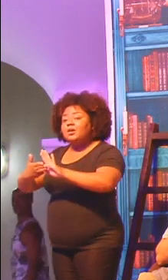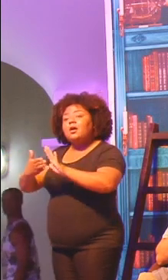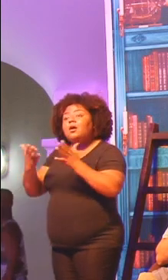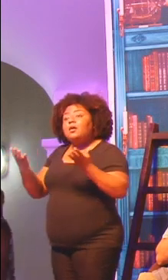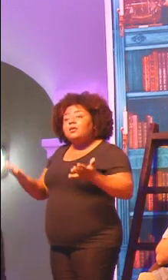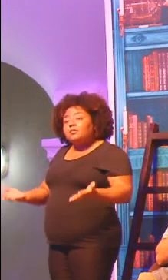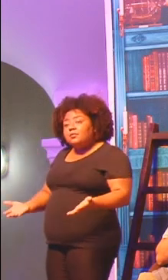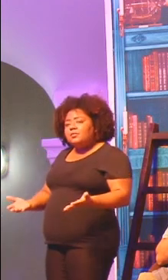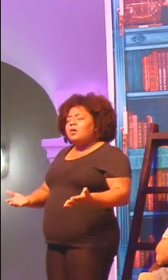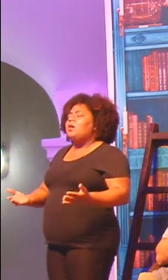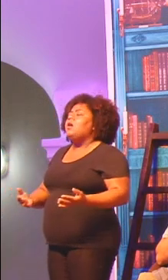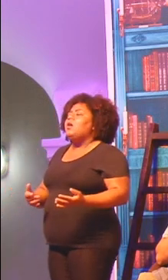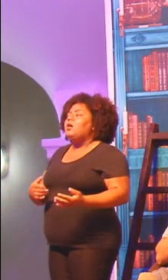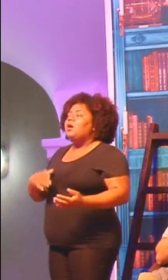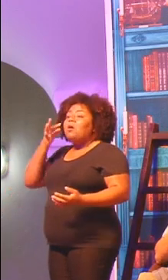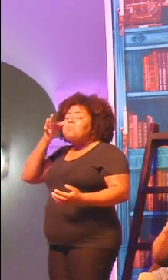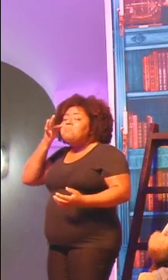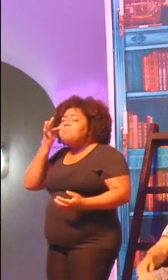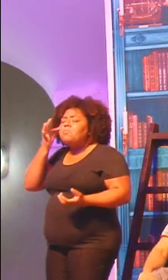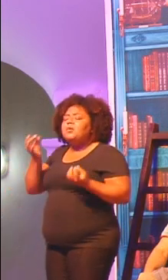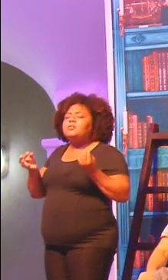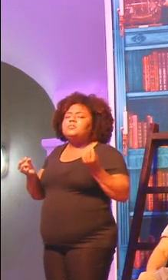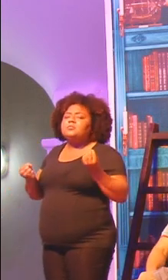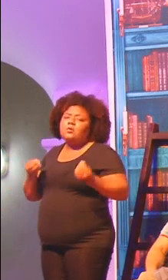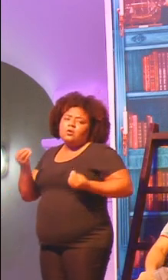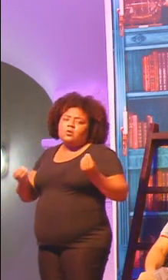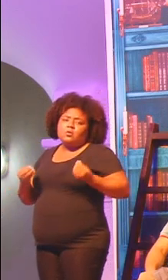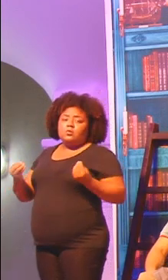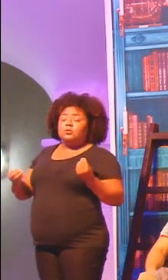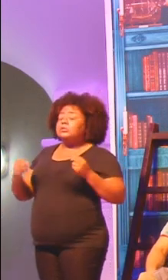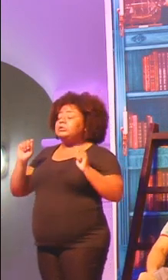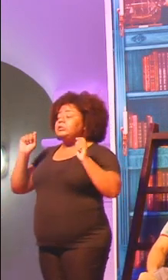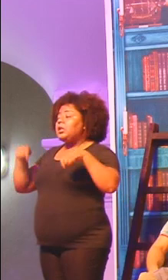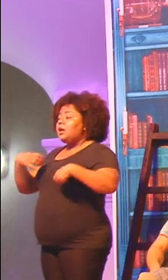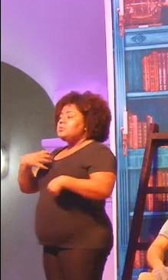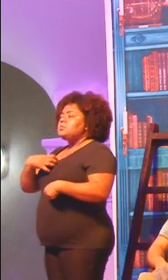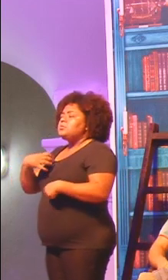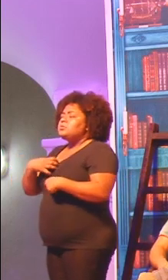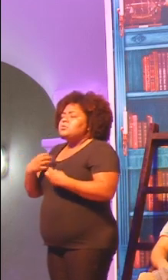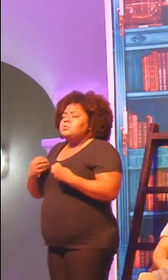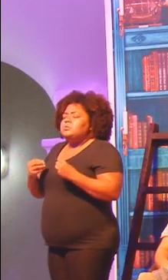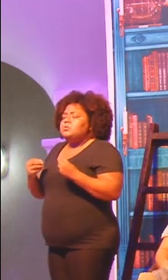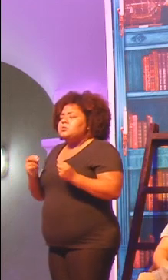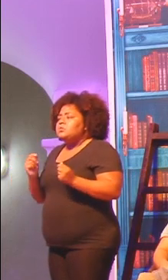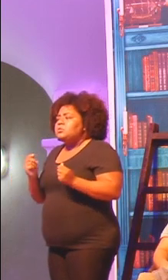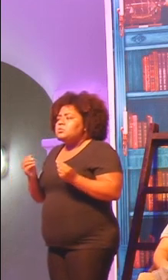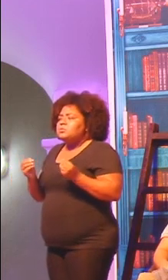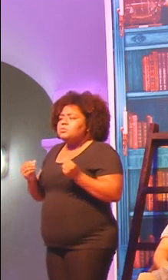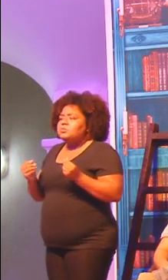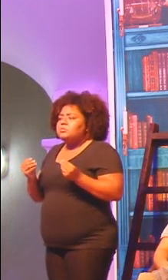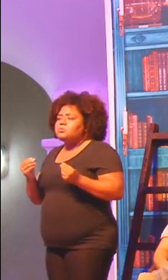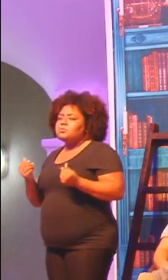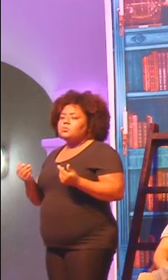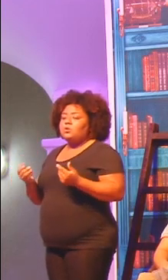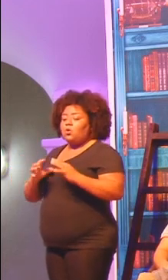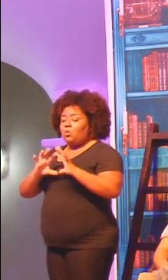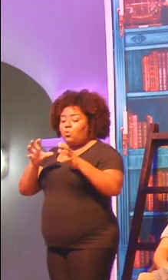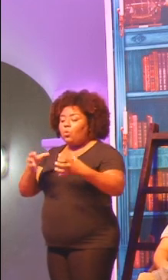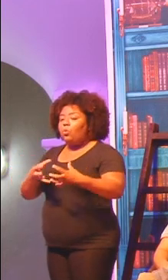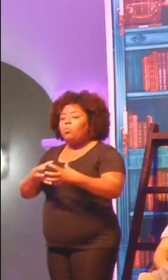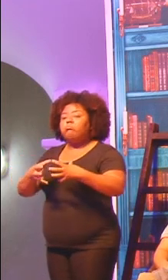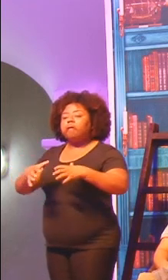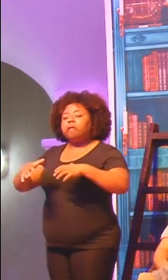A condição humana, você pode ser sensibilizado para ela numa manifestação de um grupo na